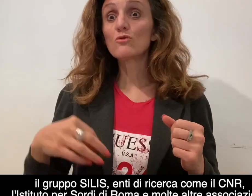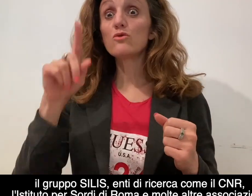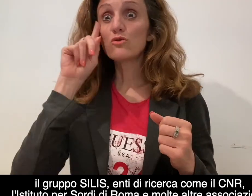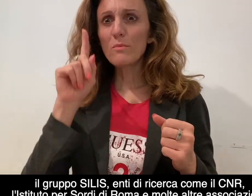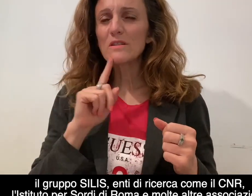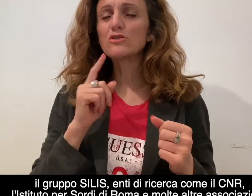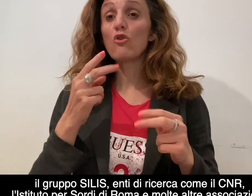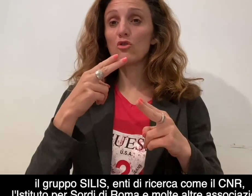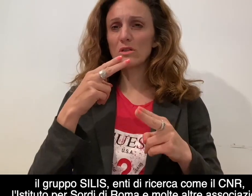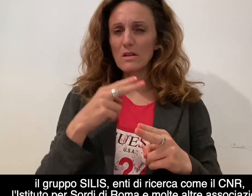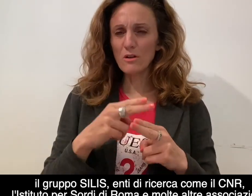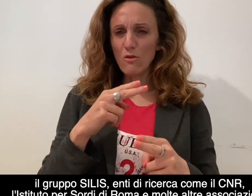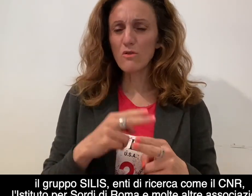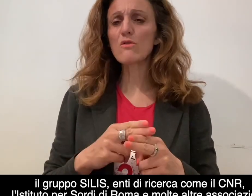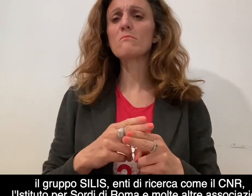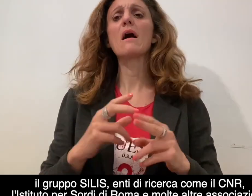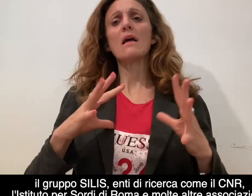roma e molte altre